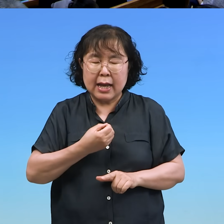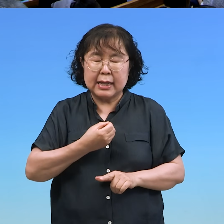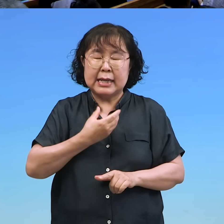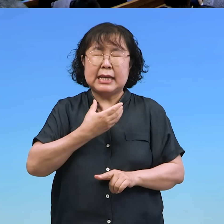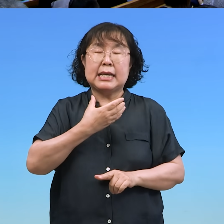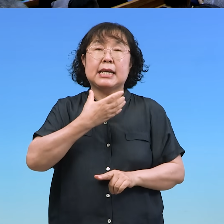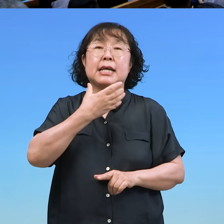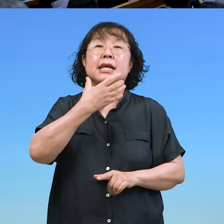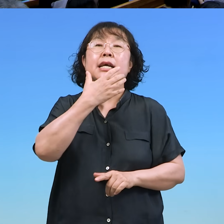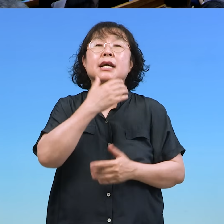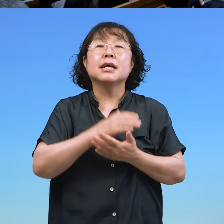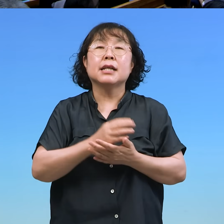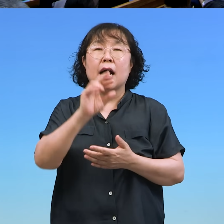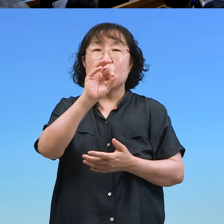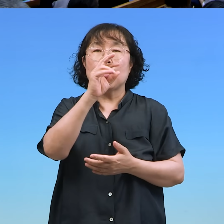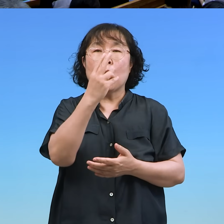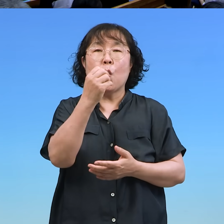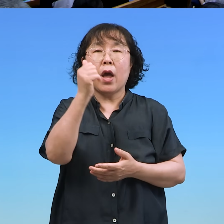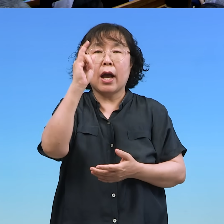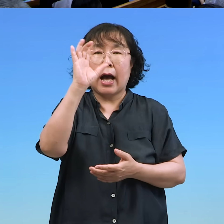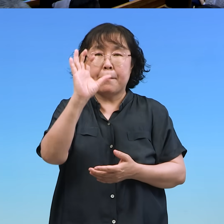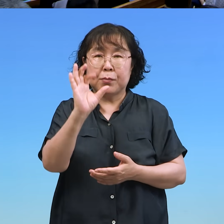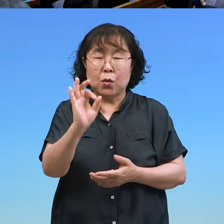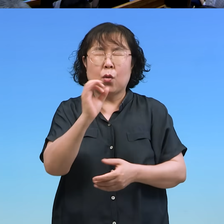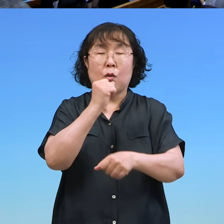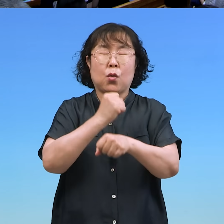불행이나 요행함도